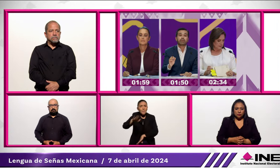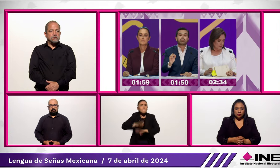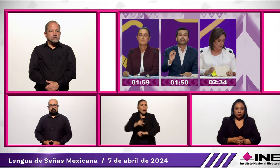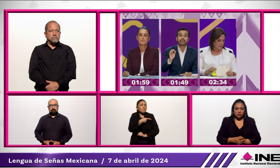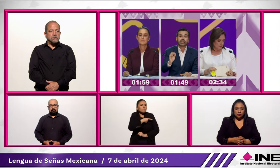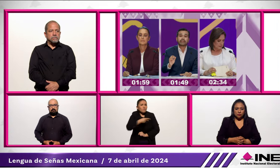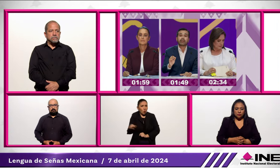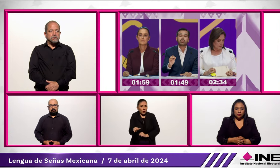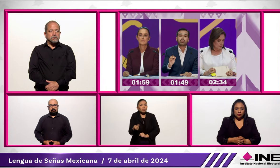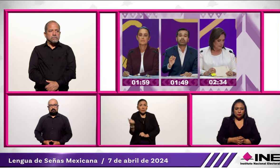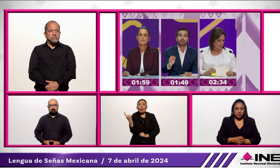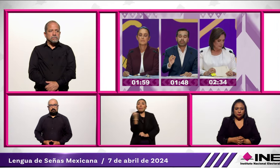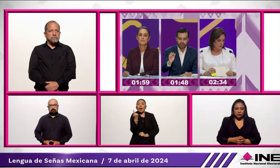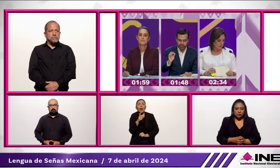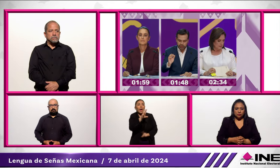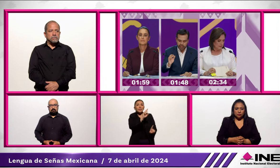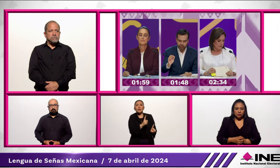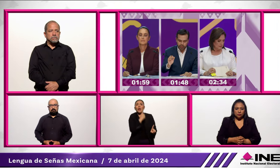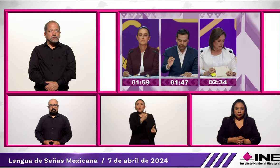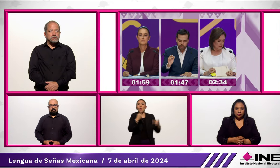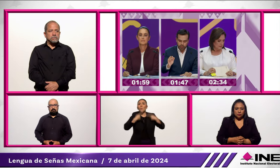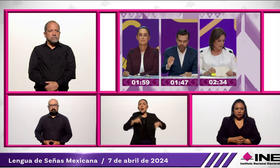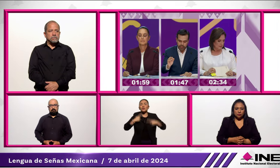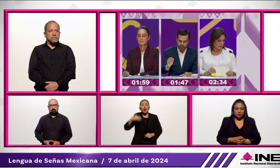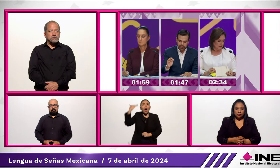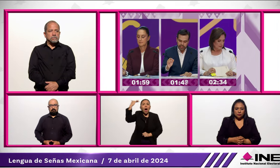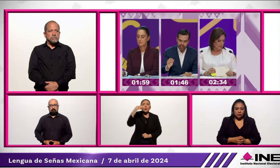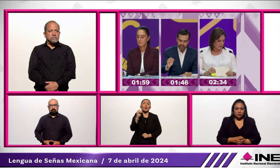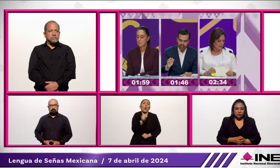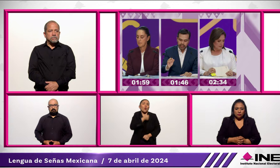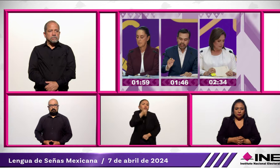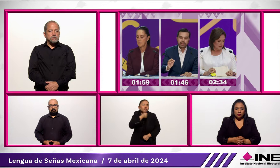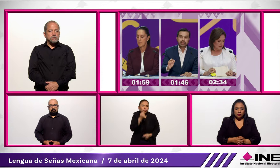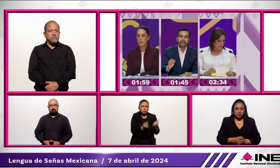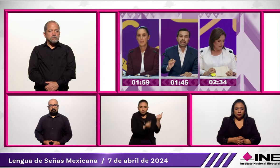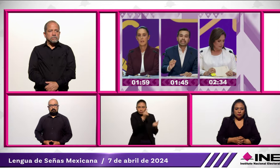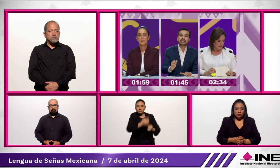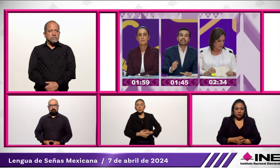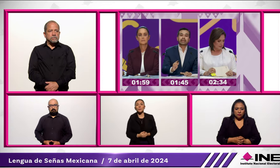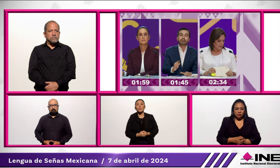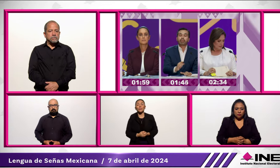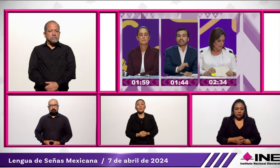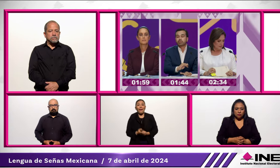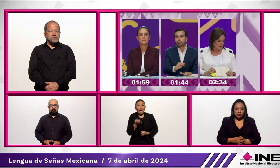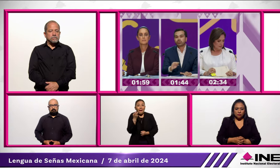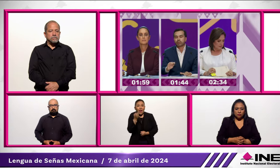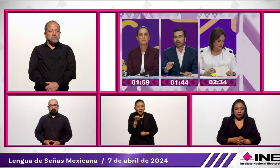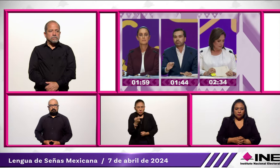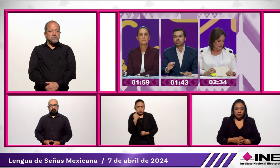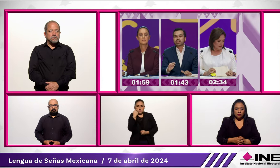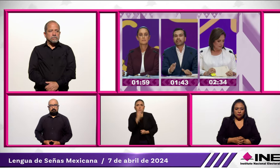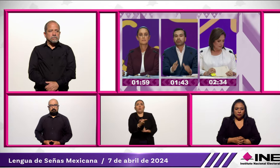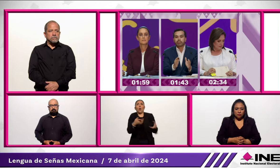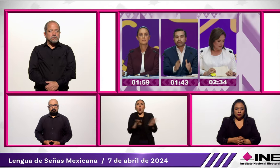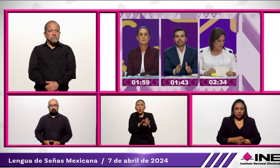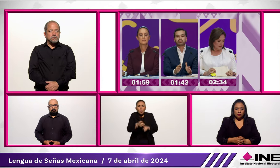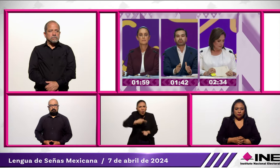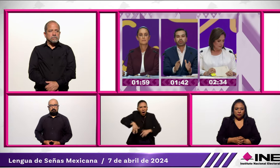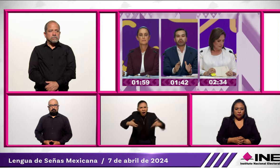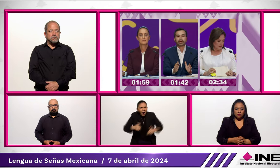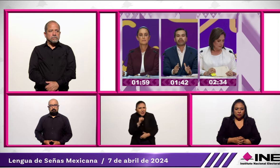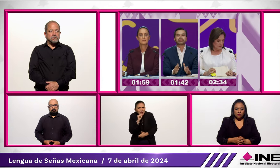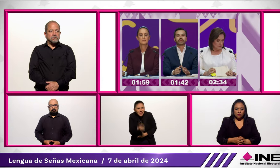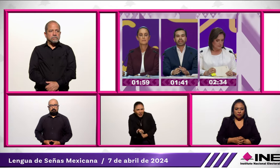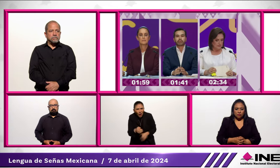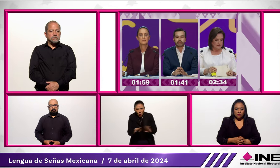pobreza, contra 31% de personas adultas o adultas mayores. Es pasmoso que no hagamos nada y que no empecemos